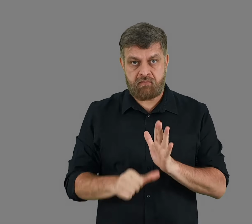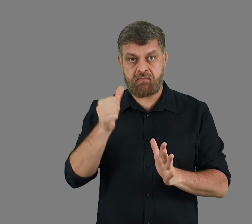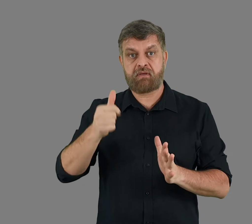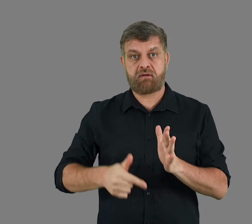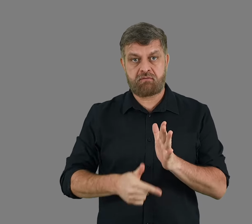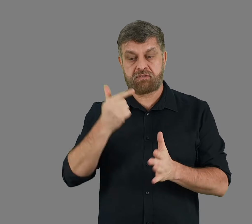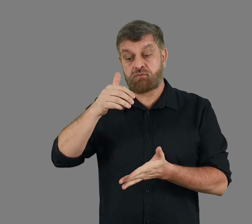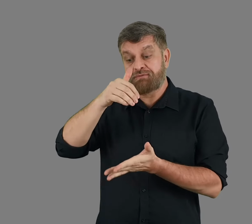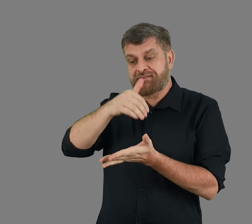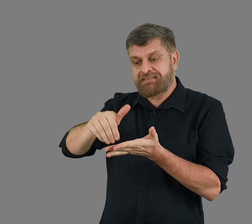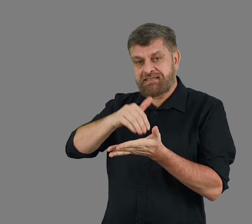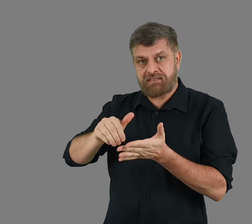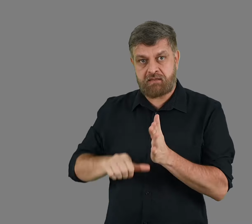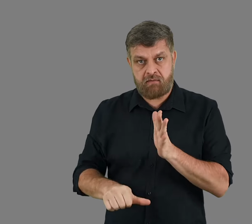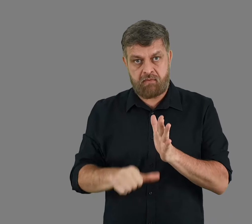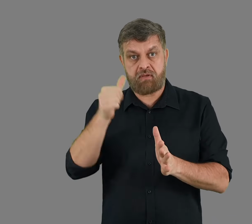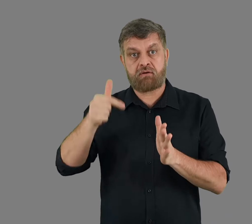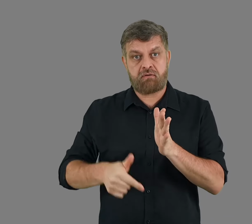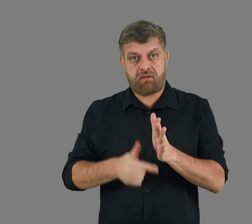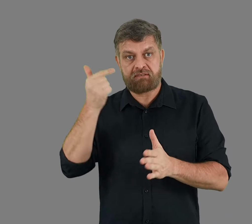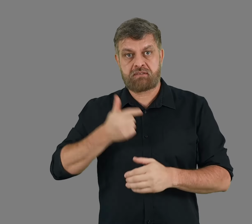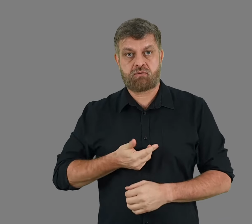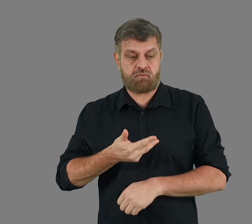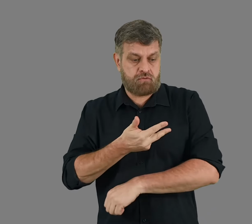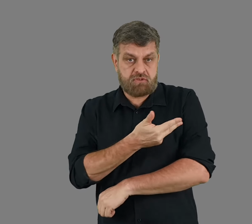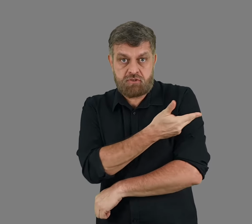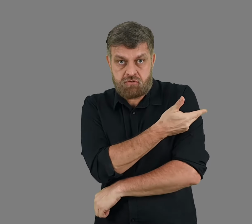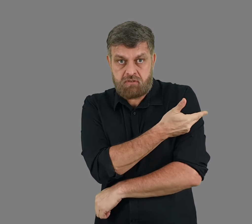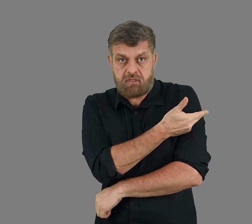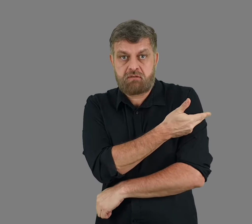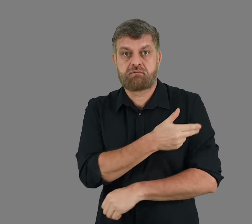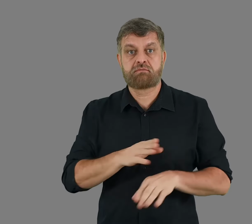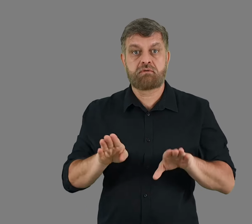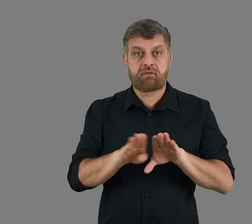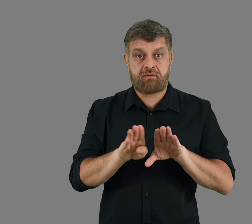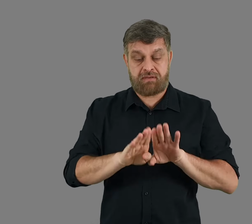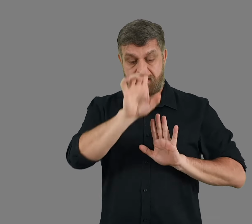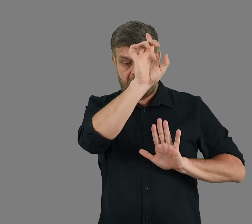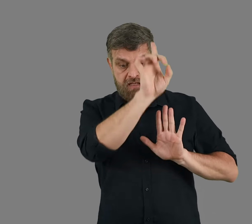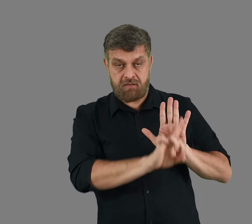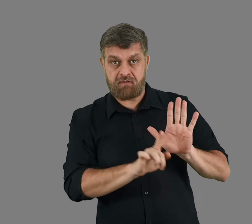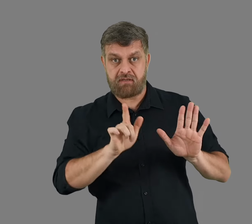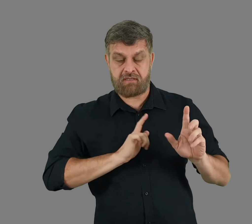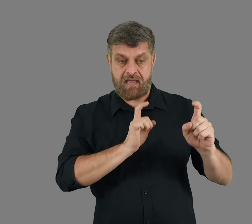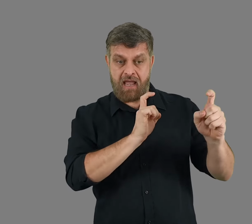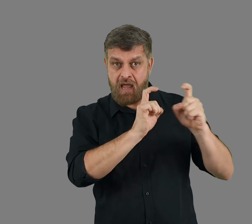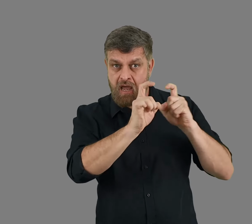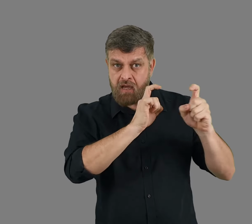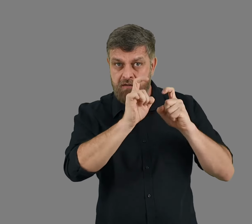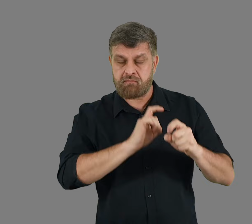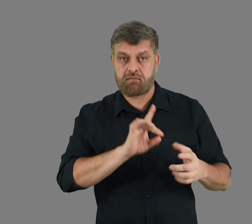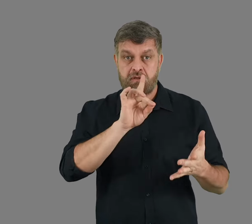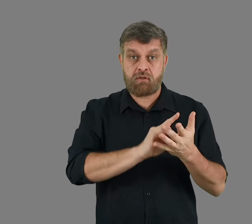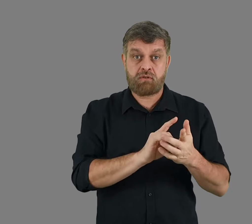secretários, primeiro e segundo tesoureiros. A diretoria reunir-se-á ordinariamente uma vez por mês